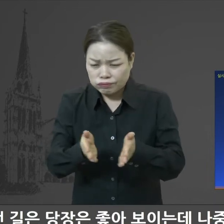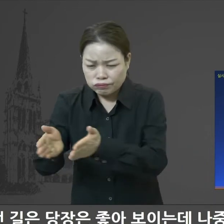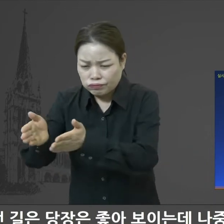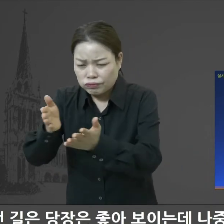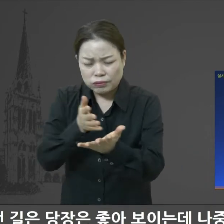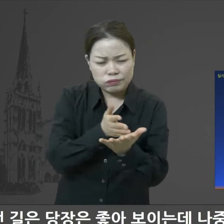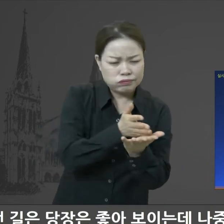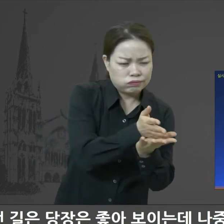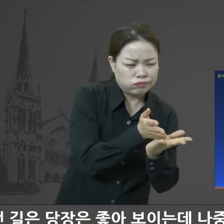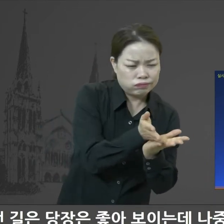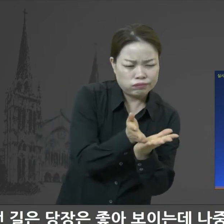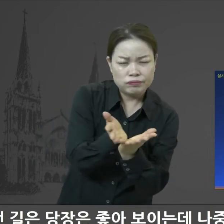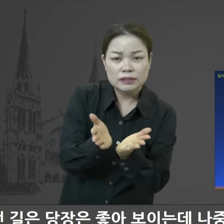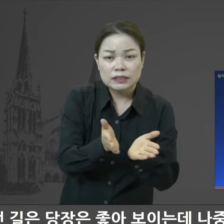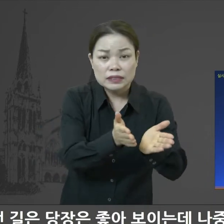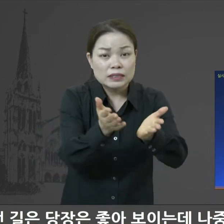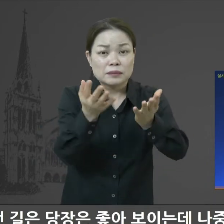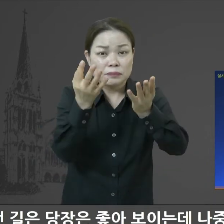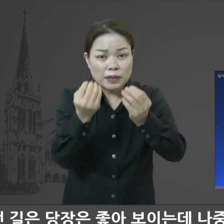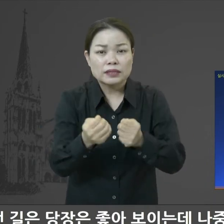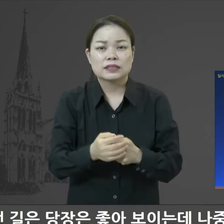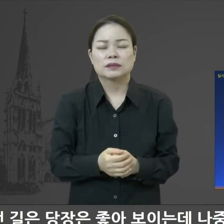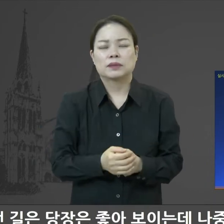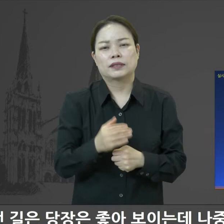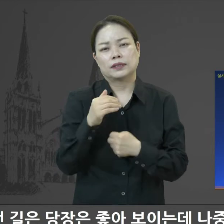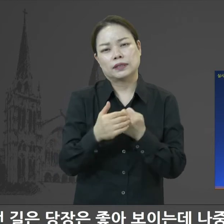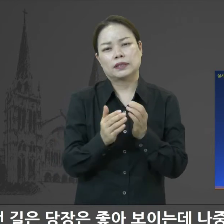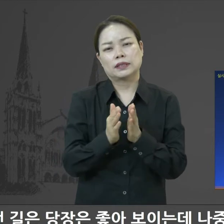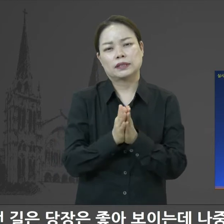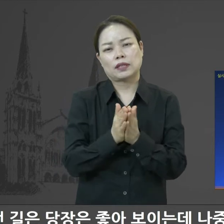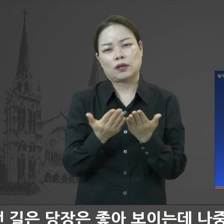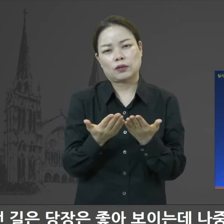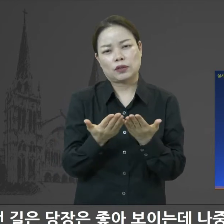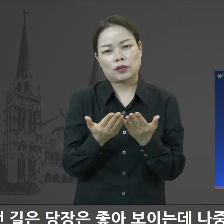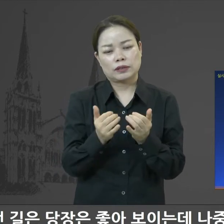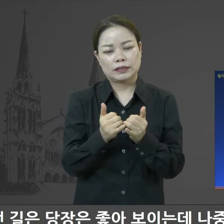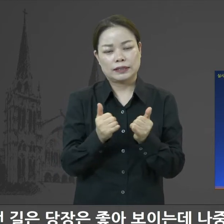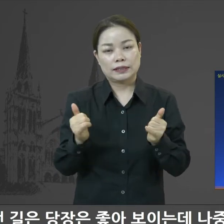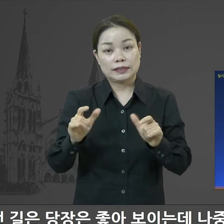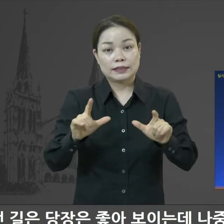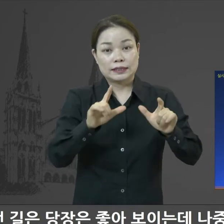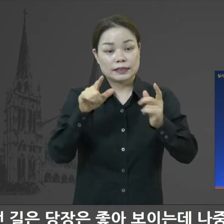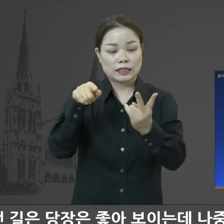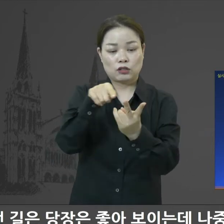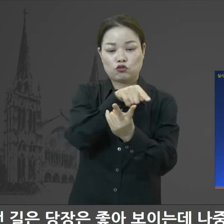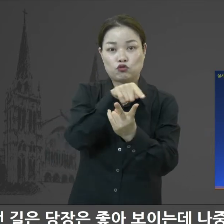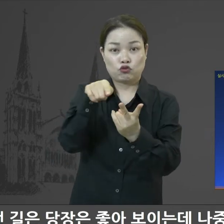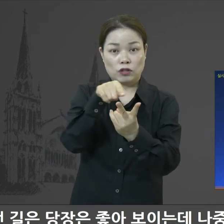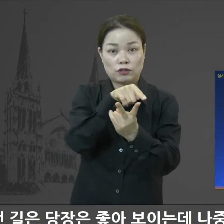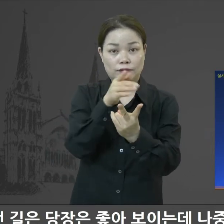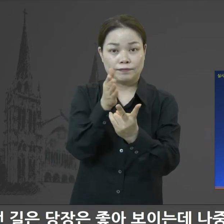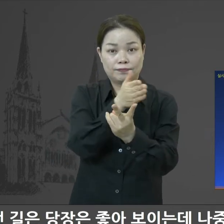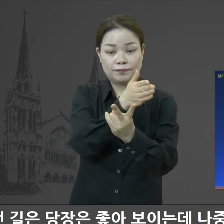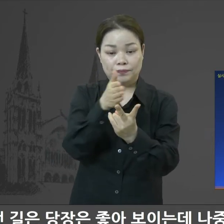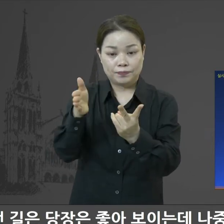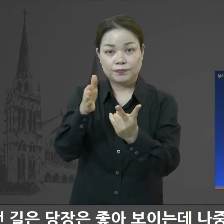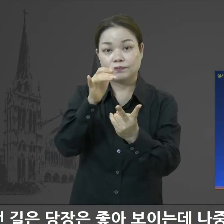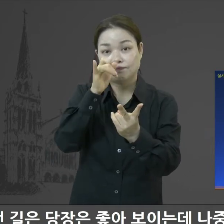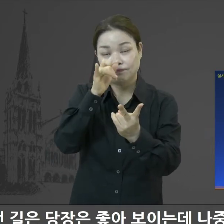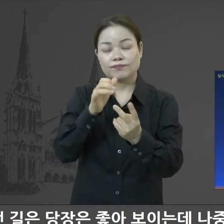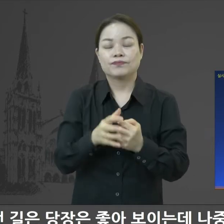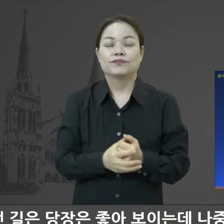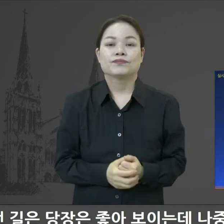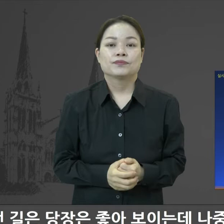많은 길들이 있지만 성경은 결국 인생이란 두 가지의 길로 귀결된다고 우리에게